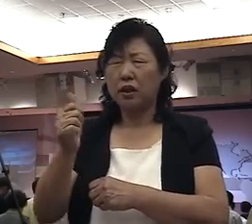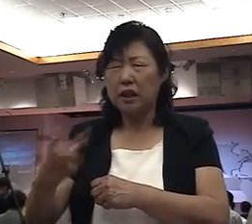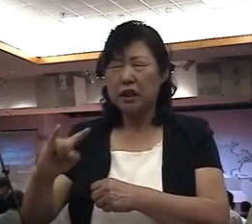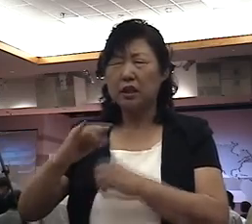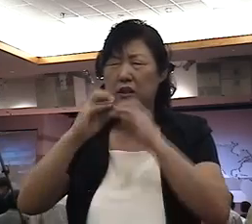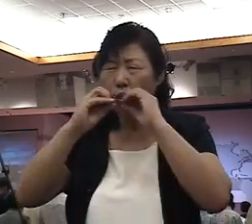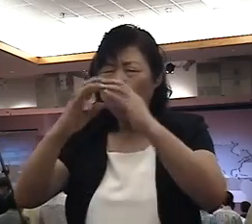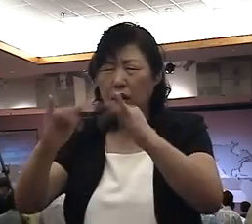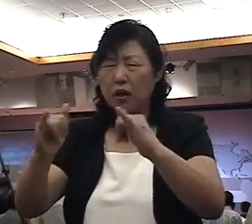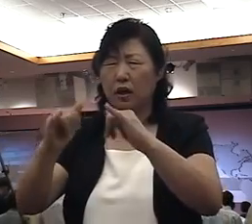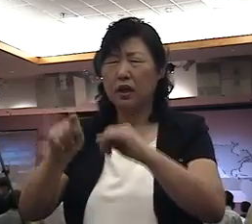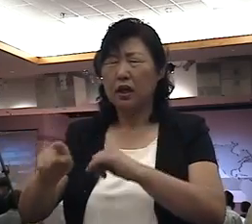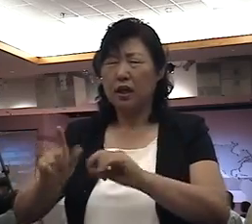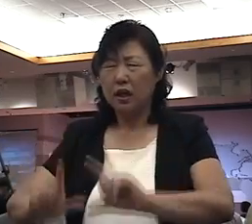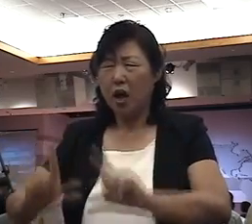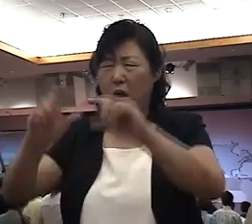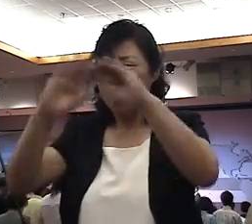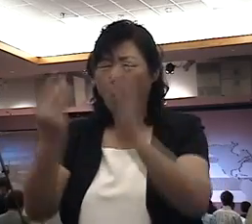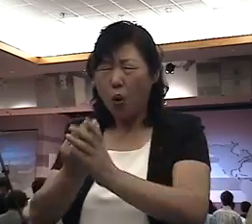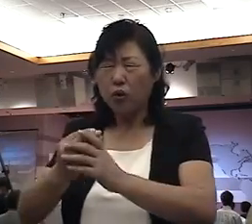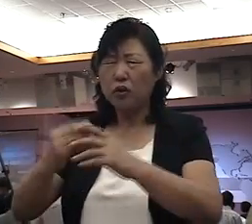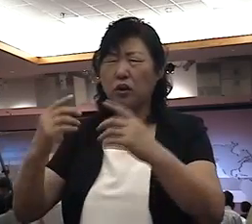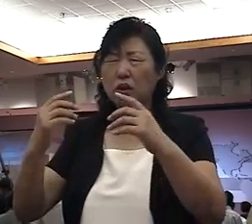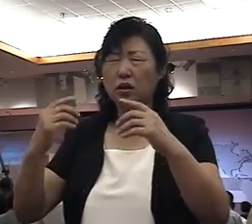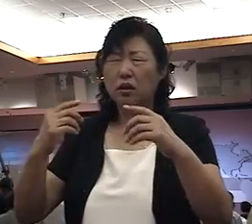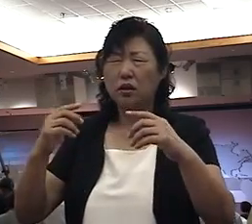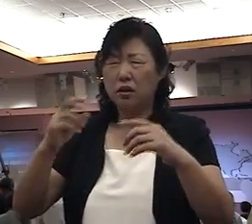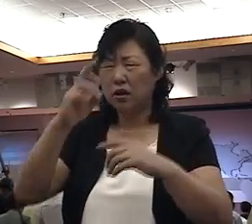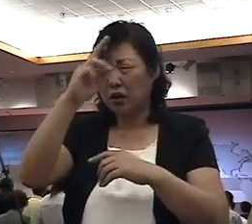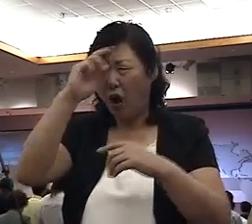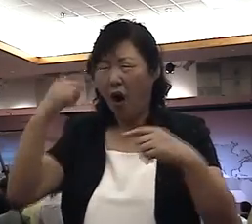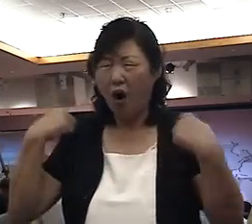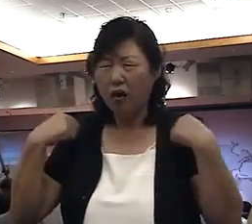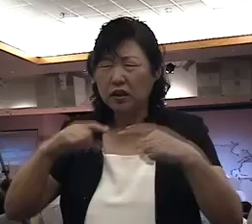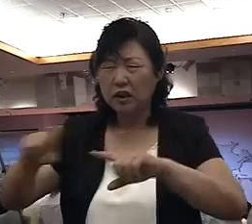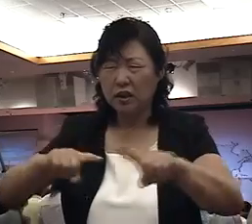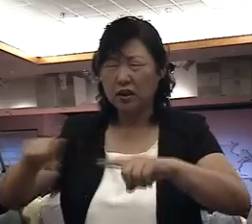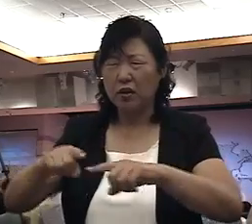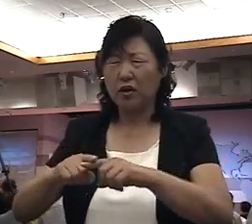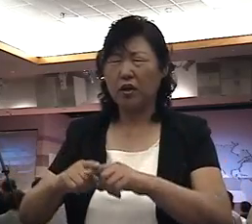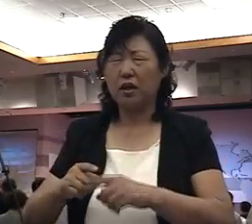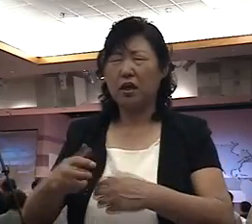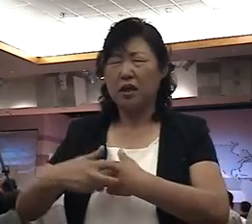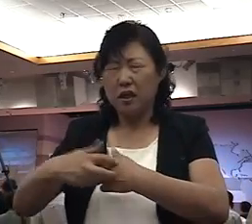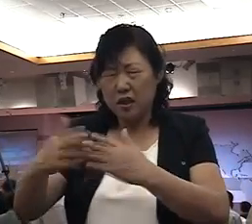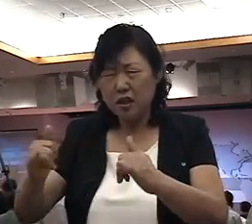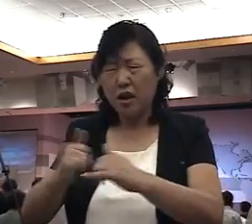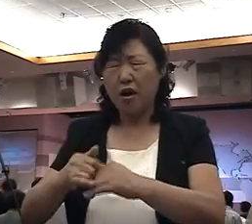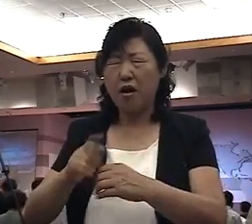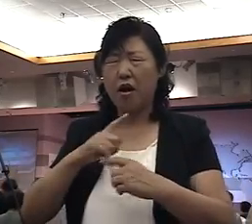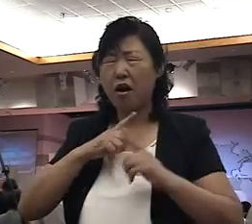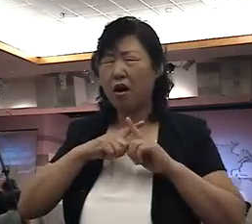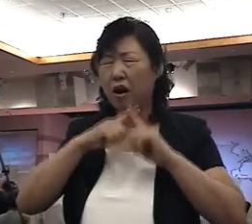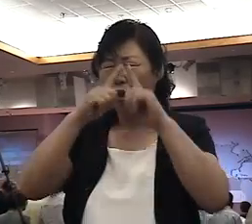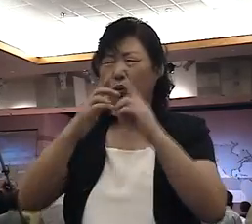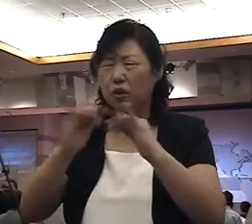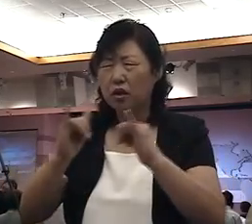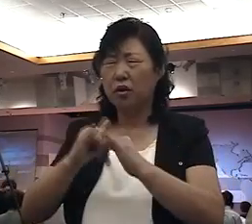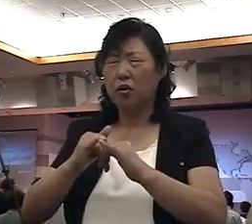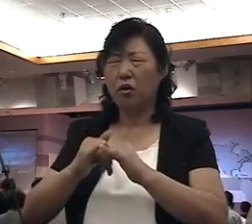모든 정치와 사회 문제들이 복음 안에서 안정되게 하옵시고 의사, 간호사 및 필요한 인적, 물적 자원들이